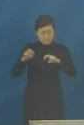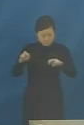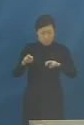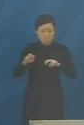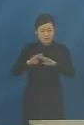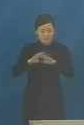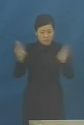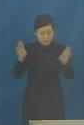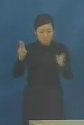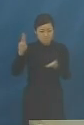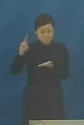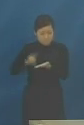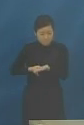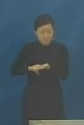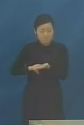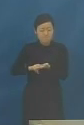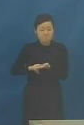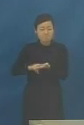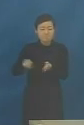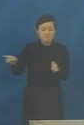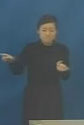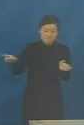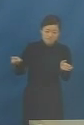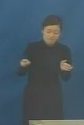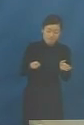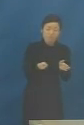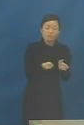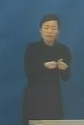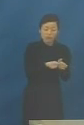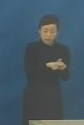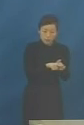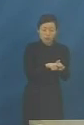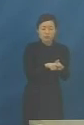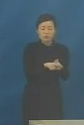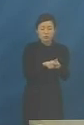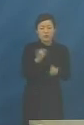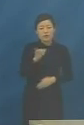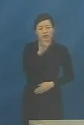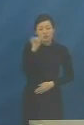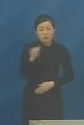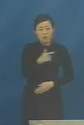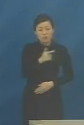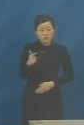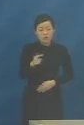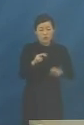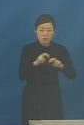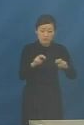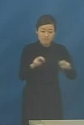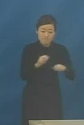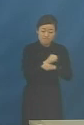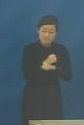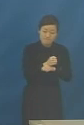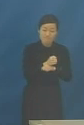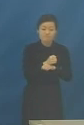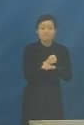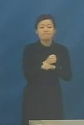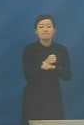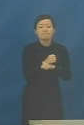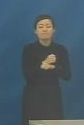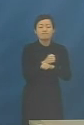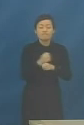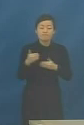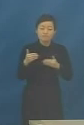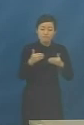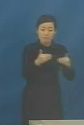ですね本格的にこうした弥生の移籍の際整備だとか劇を進める中で青谷上寺地遺跡というのも